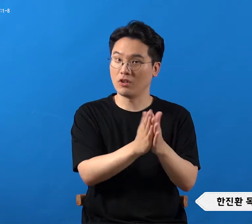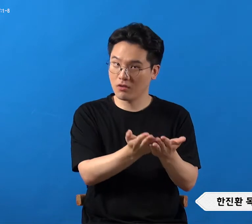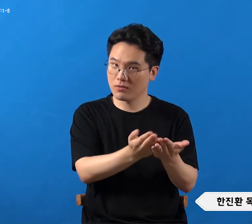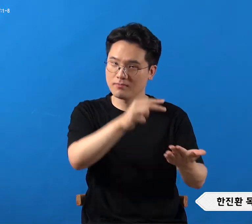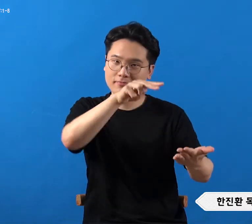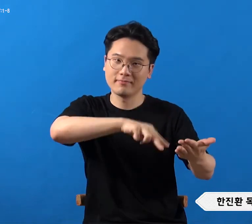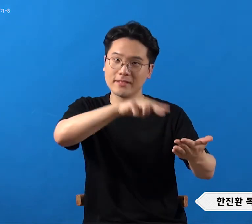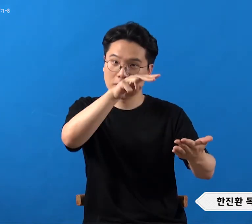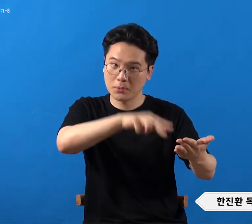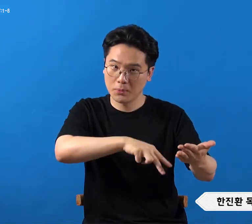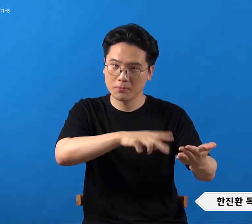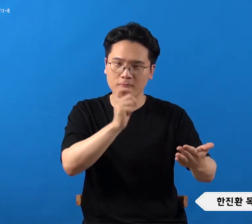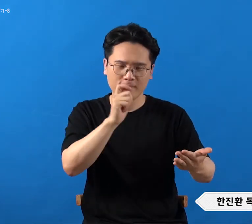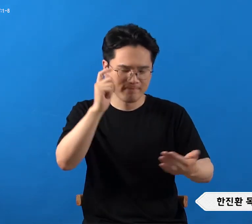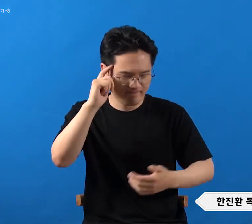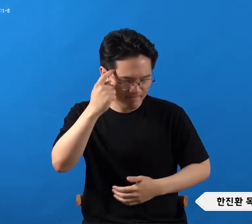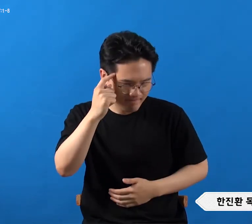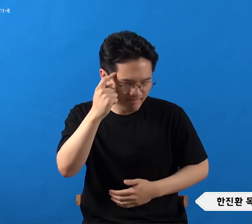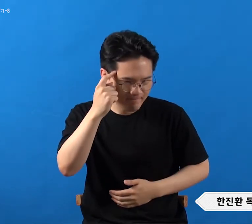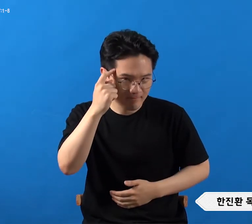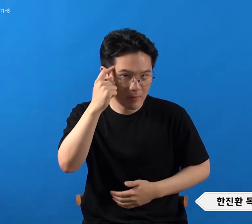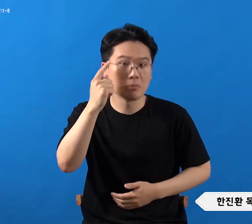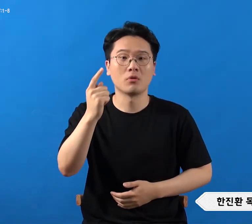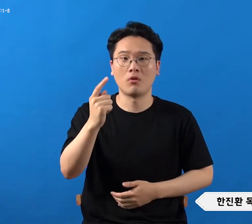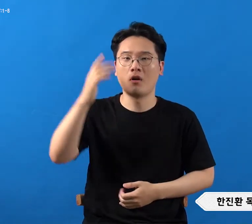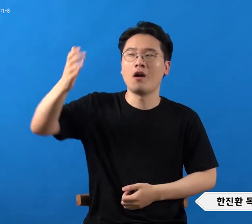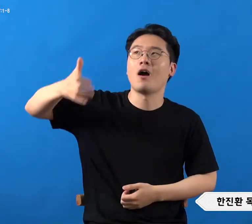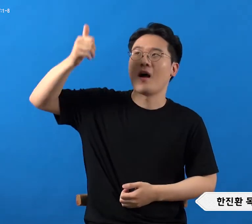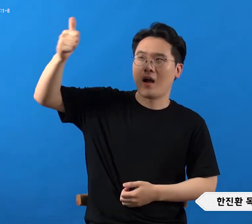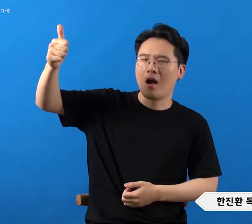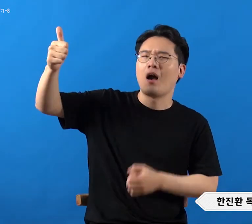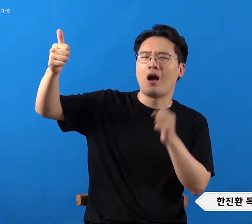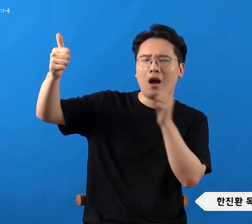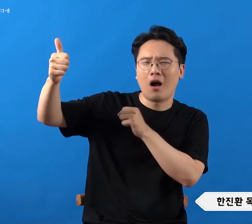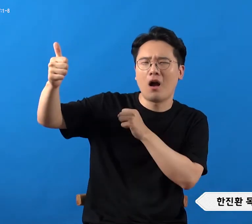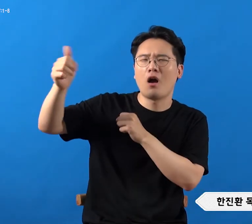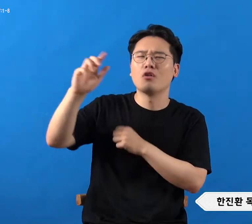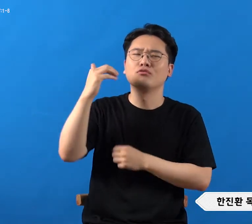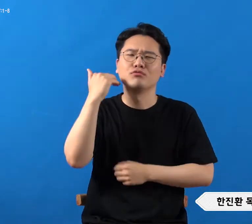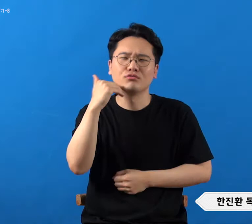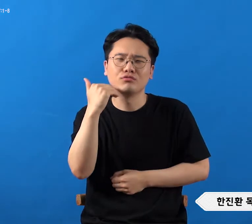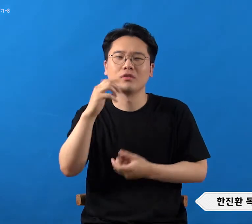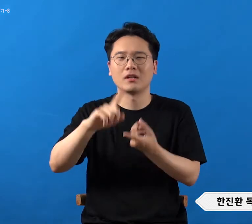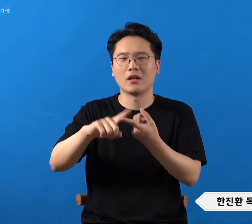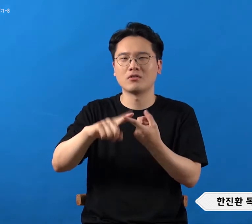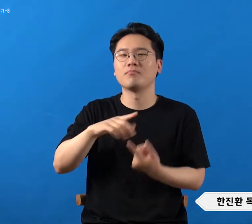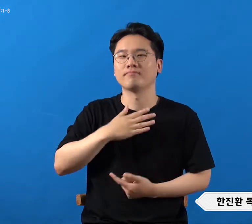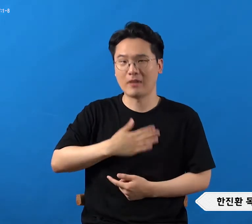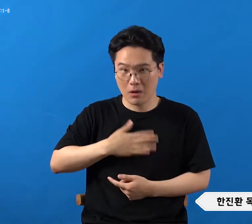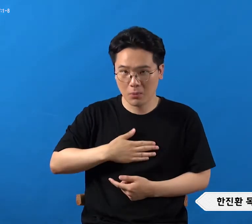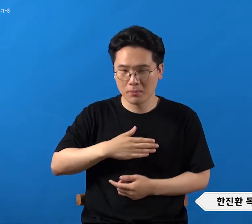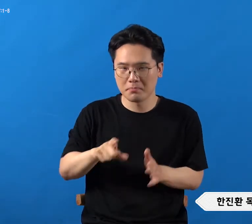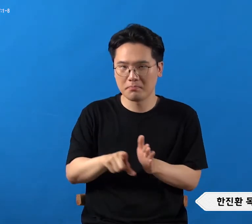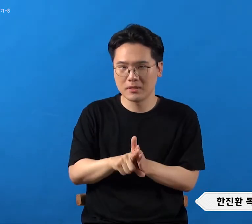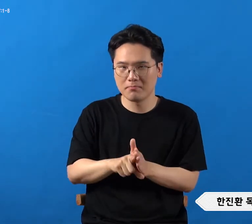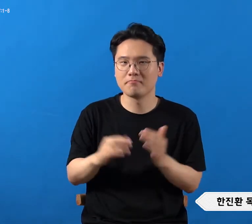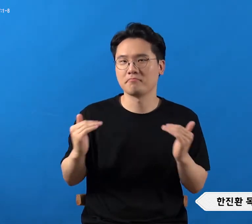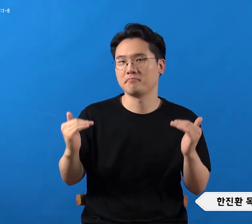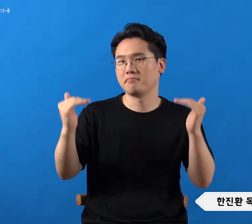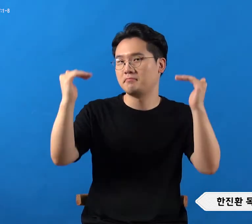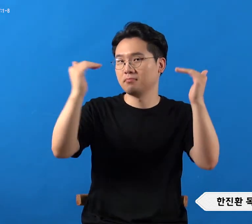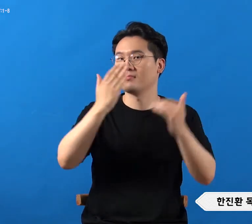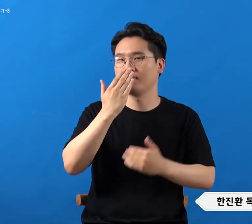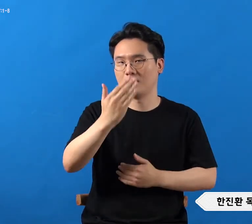읽고 묵상하면서 우리는 하나님이 어떤 분이신지도 알 수 있고 믿음이 자랄 수 있습니다.